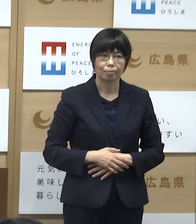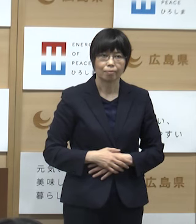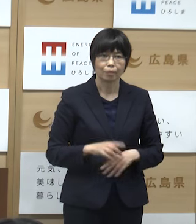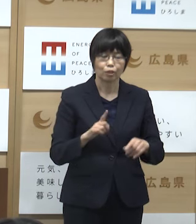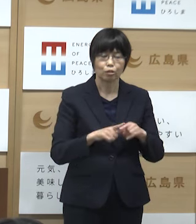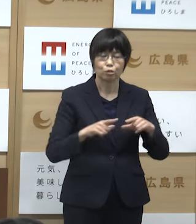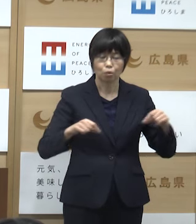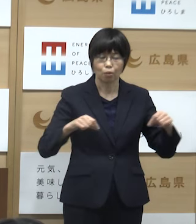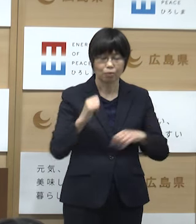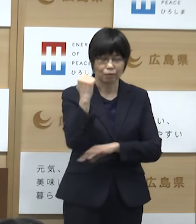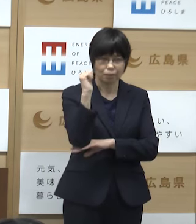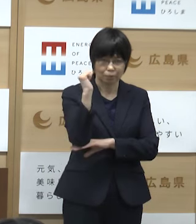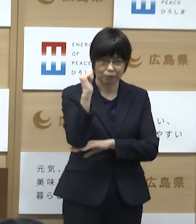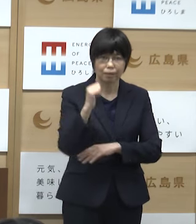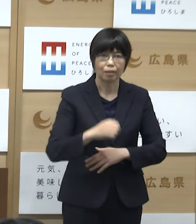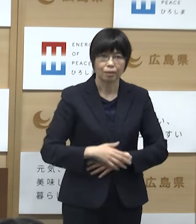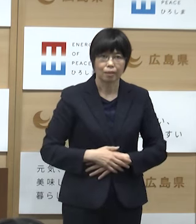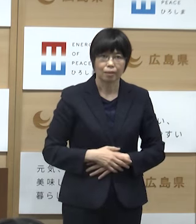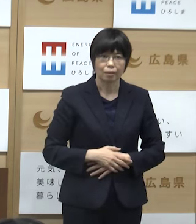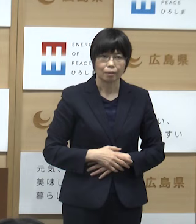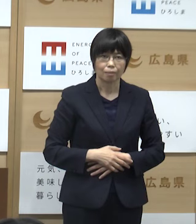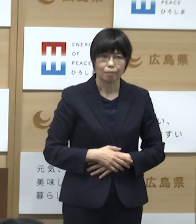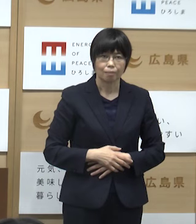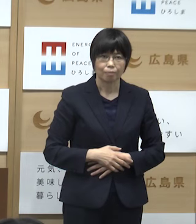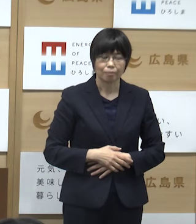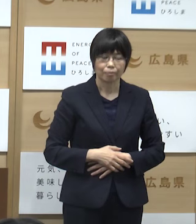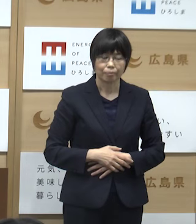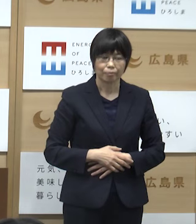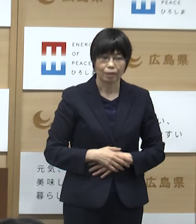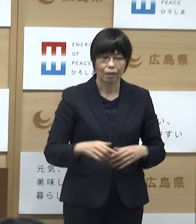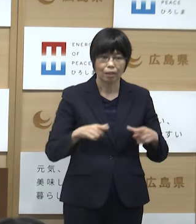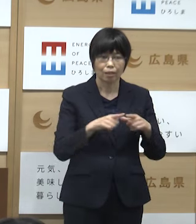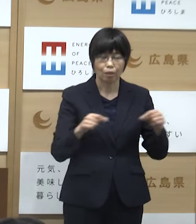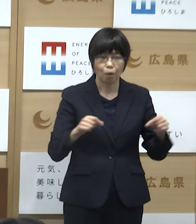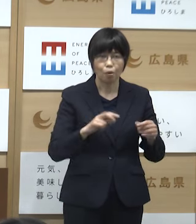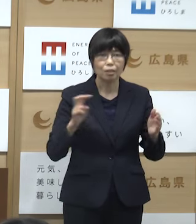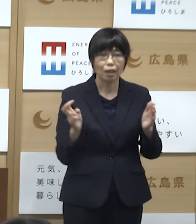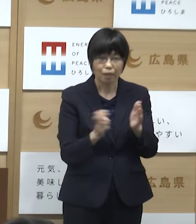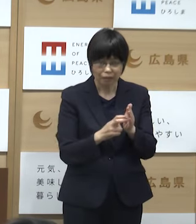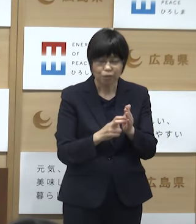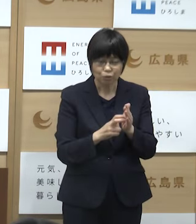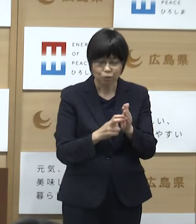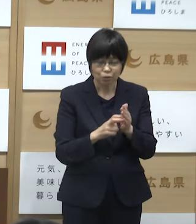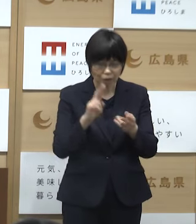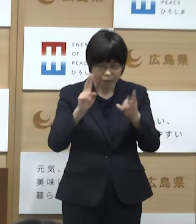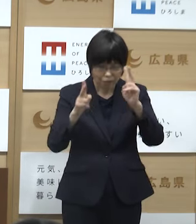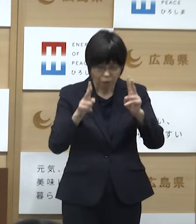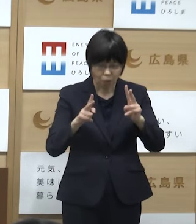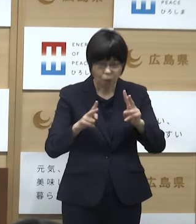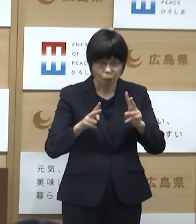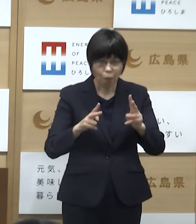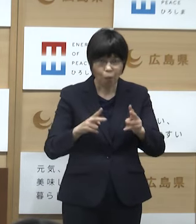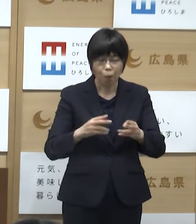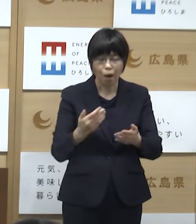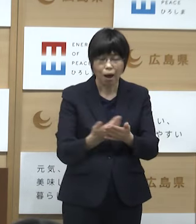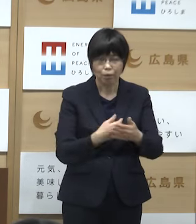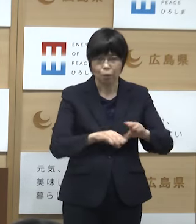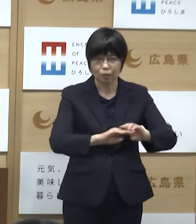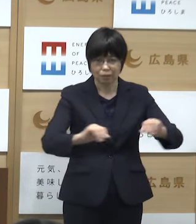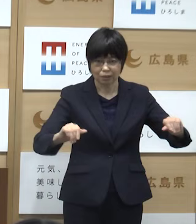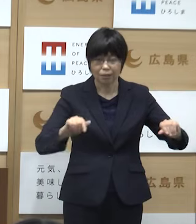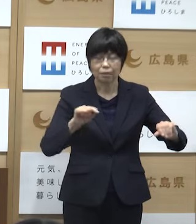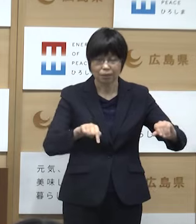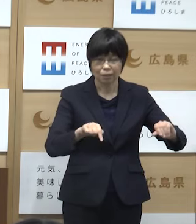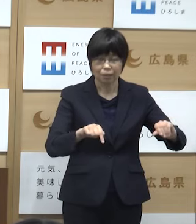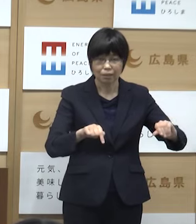中国新聞の永井久です。日本製鉄呉地区の跡地について、まあ、その場の日鉄呉